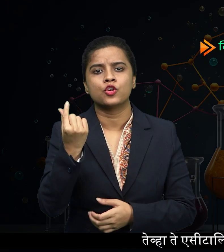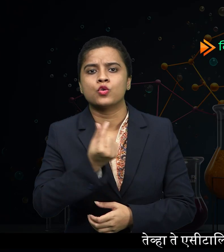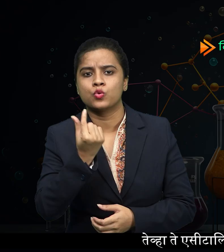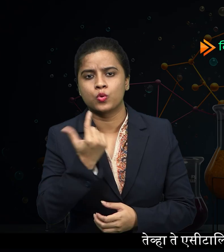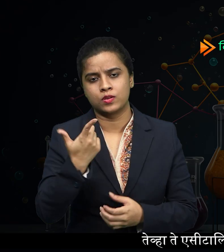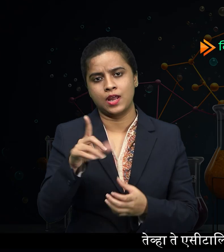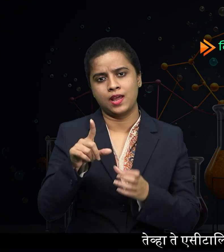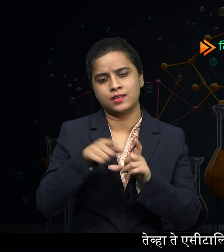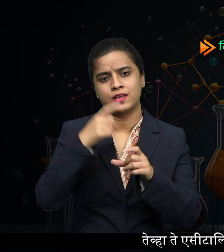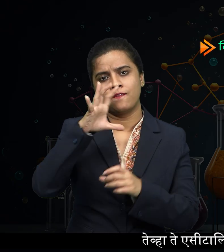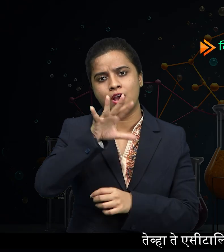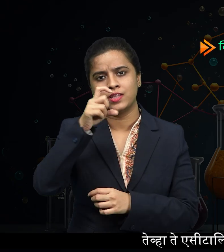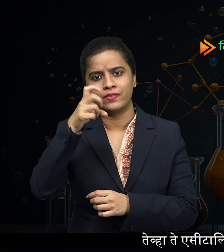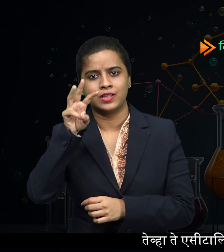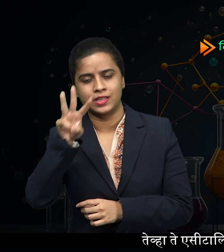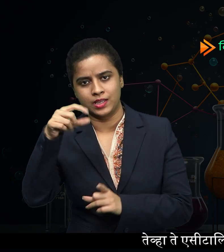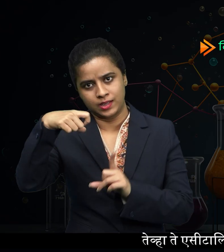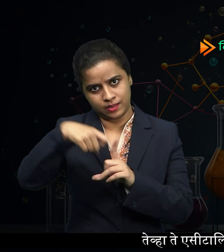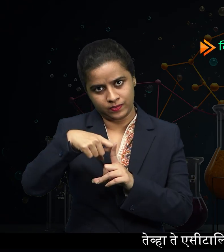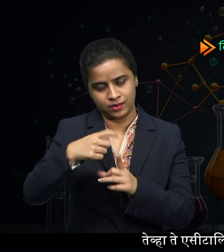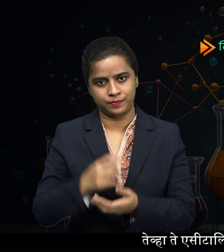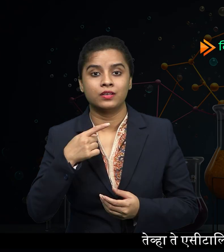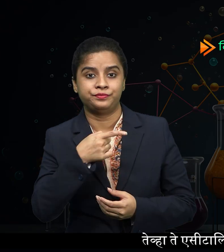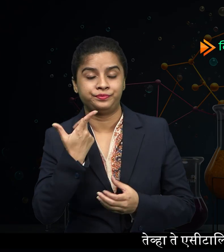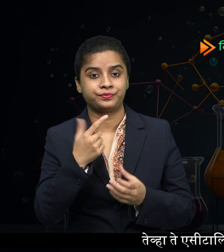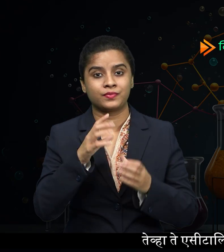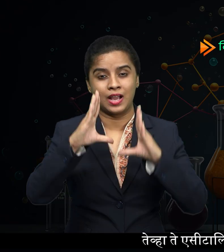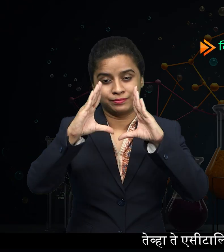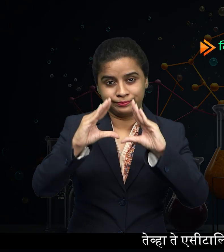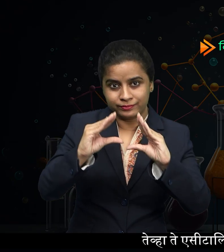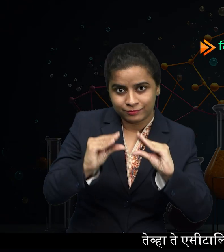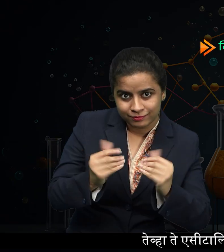ते ॲसिटाल्डिहाइडमध्ये डिहायड्रोजनित होते.